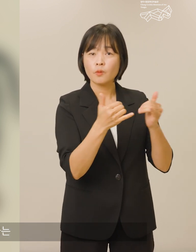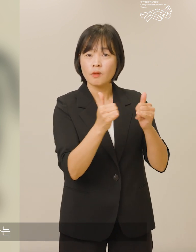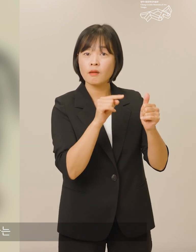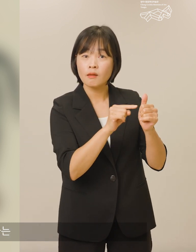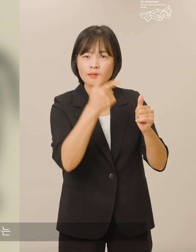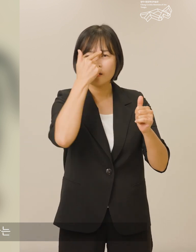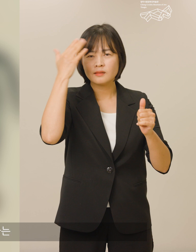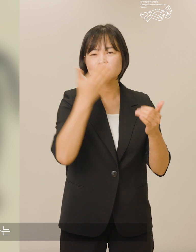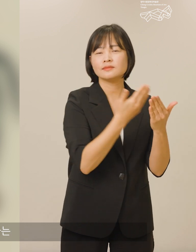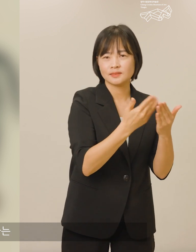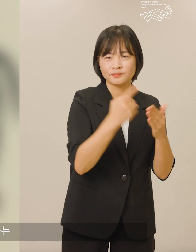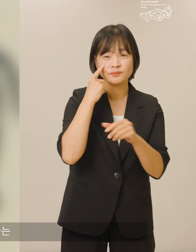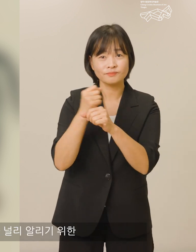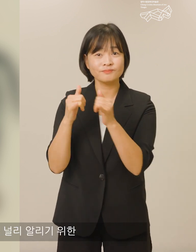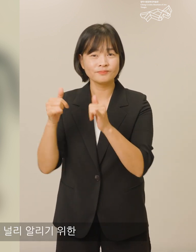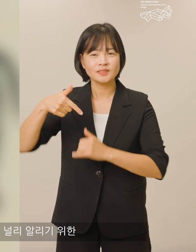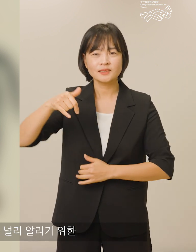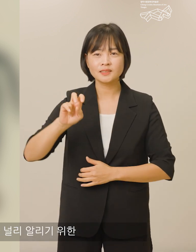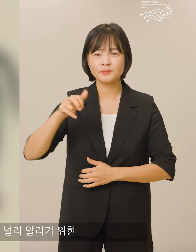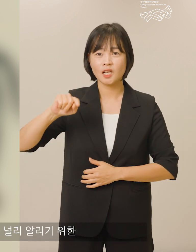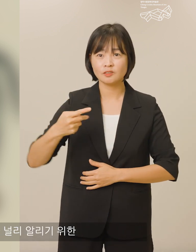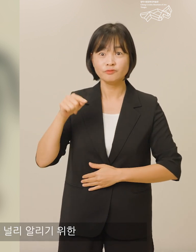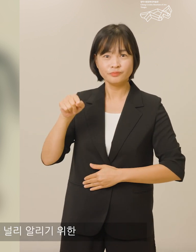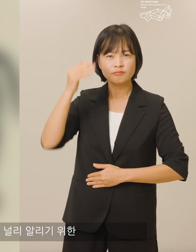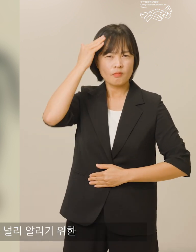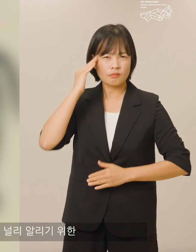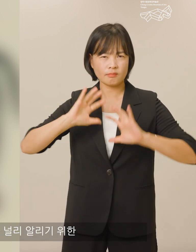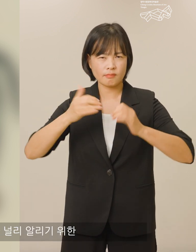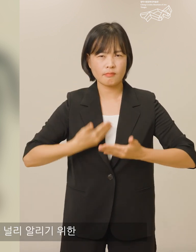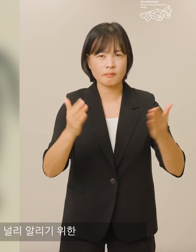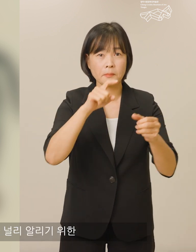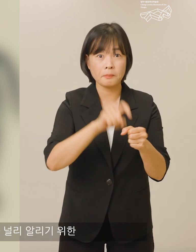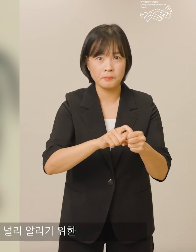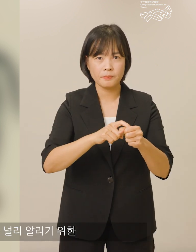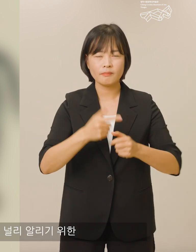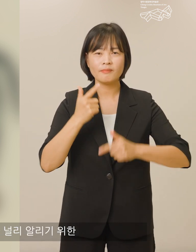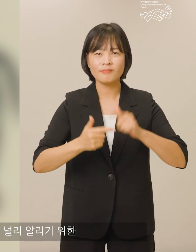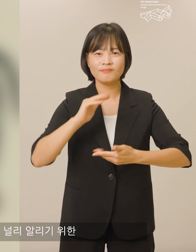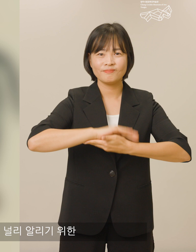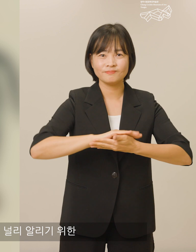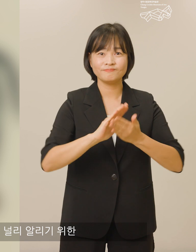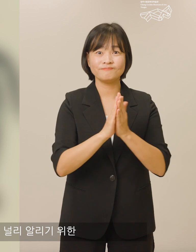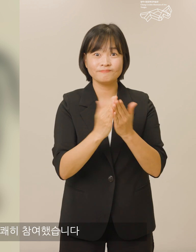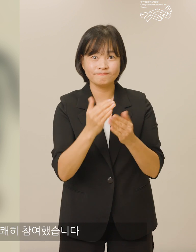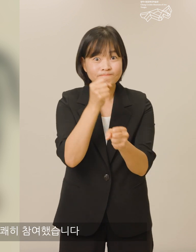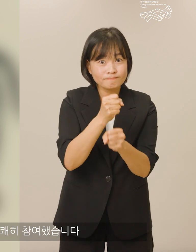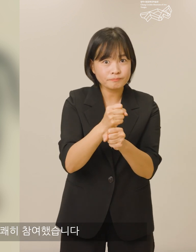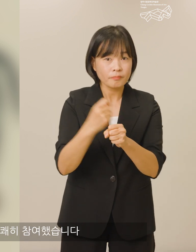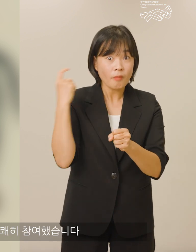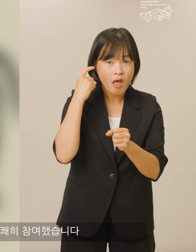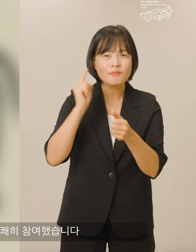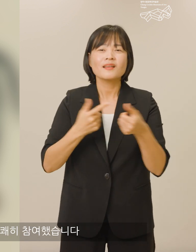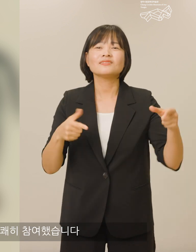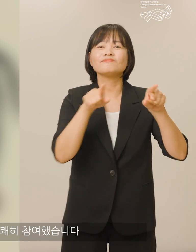1970년대 초 장옥진 화가는 민화연구가 김철순 선생님이 한국의 도를 널리 알리기 위한